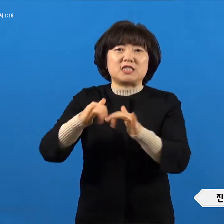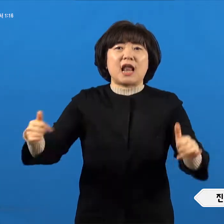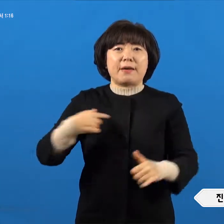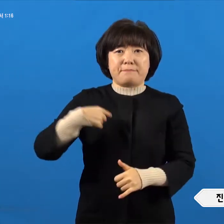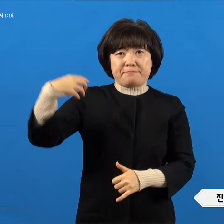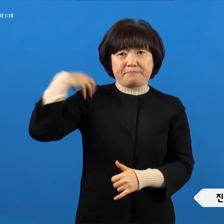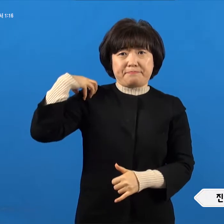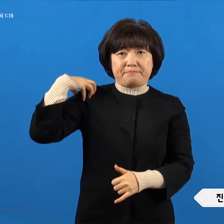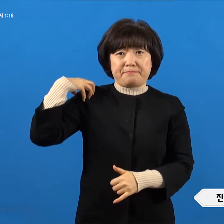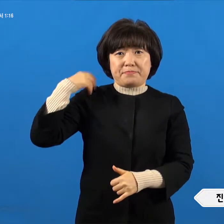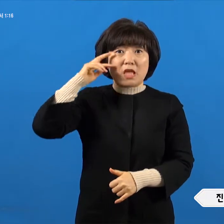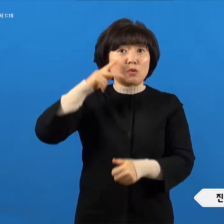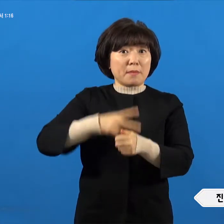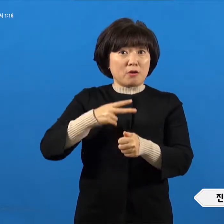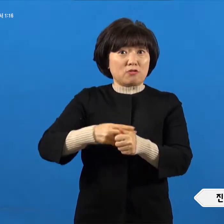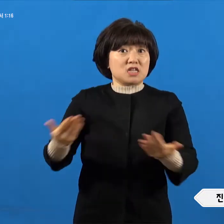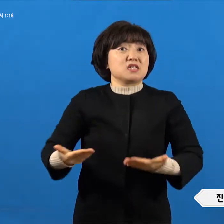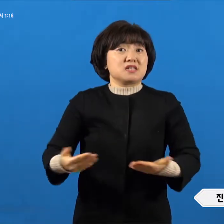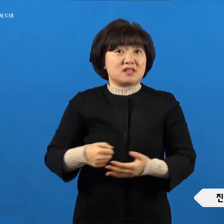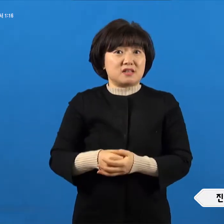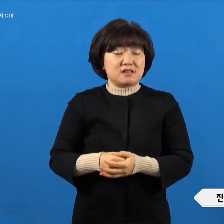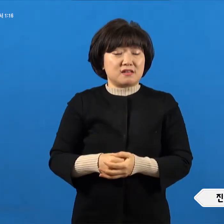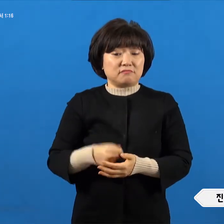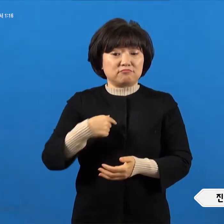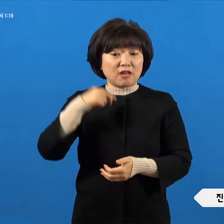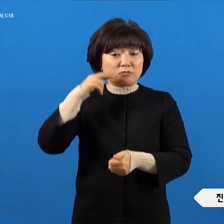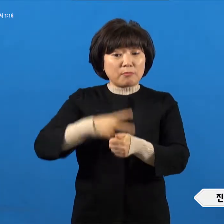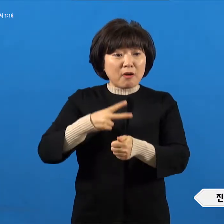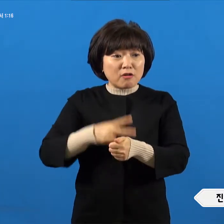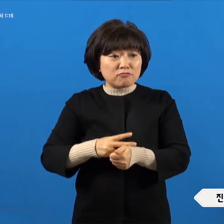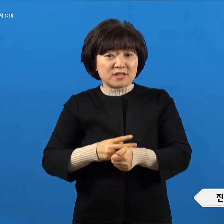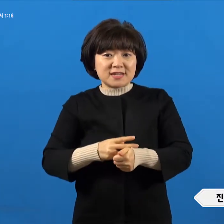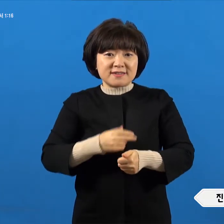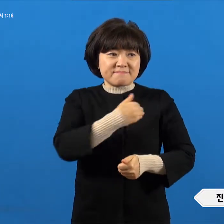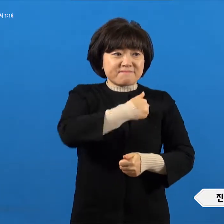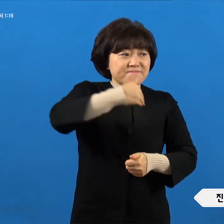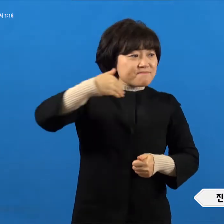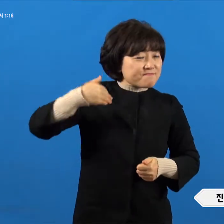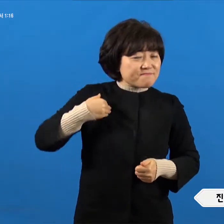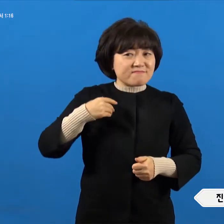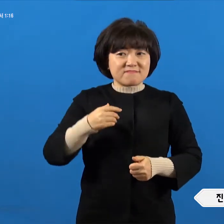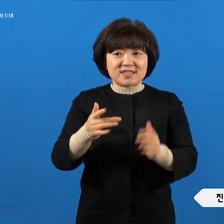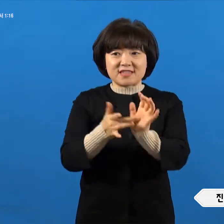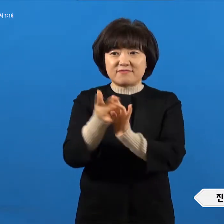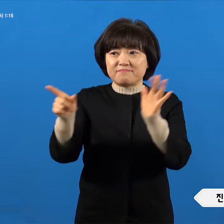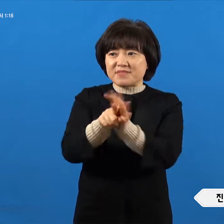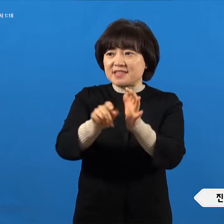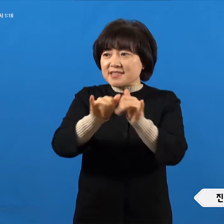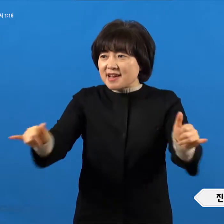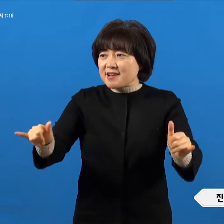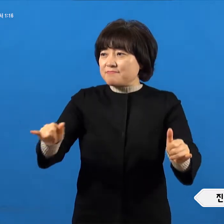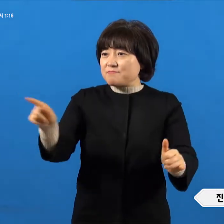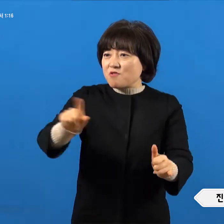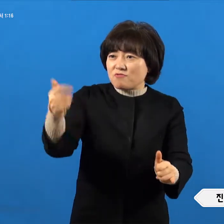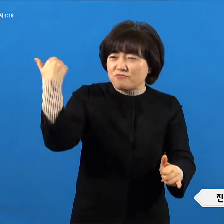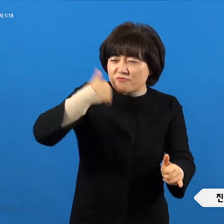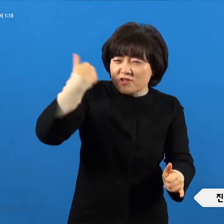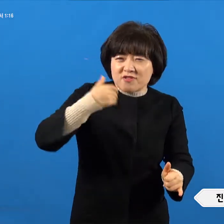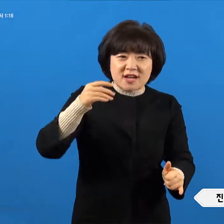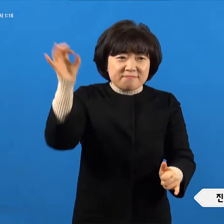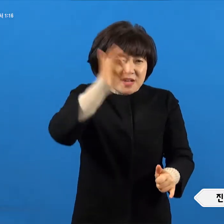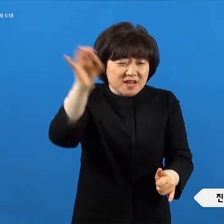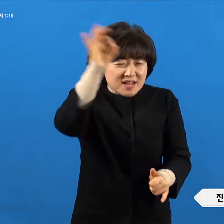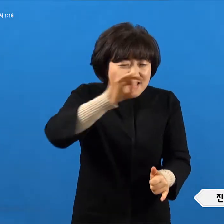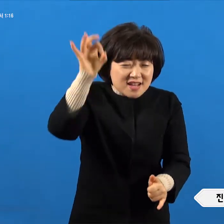사람이었습니다. 사람들은 그를 두려워했습니다. 그는 기세등등하고 살기를 가지고 위협적인